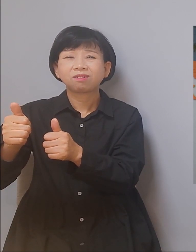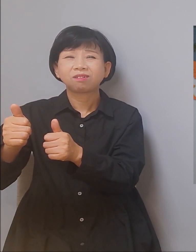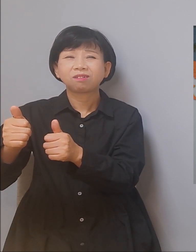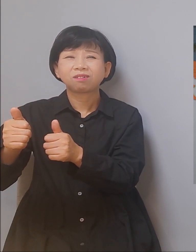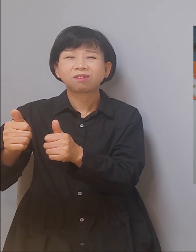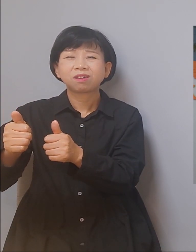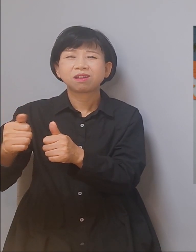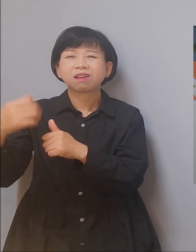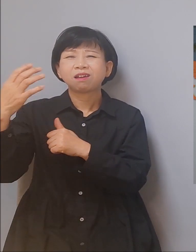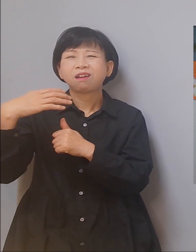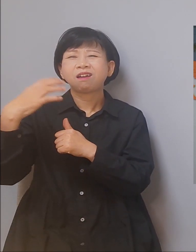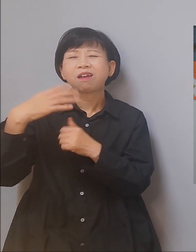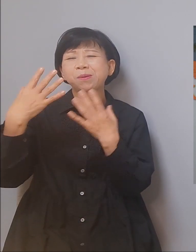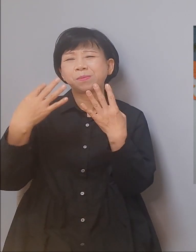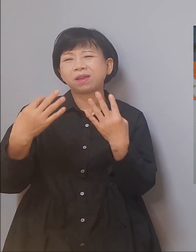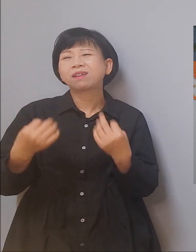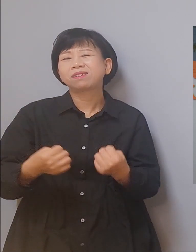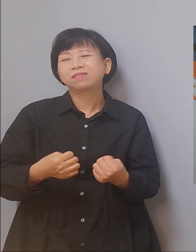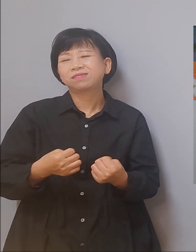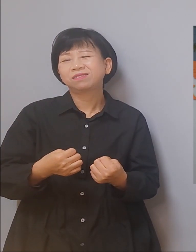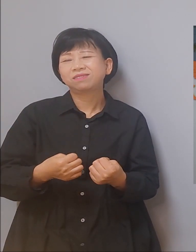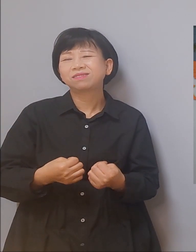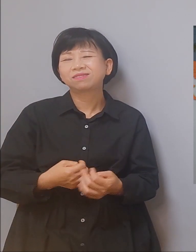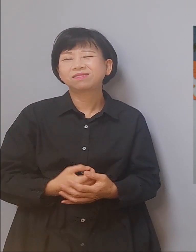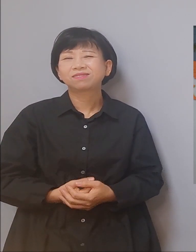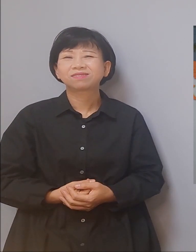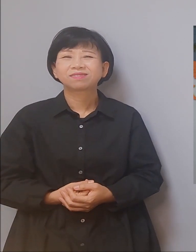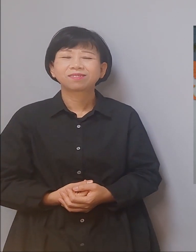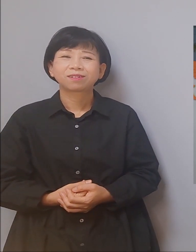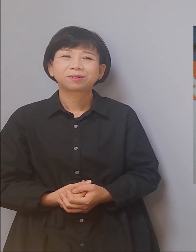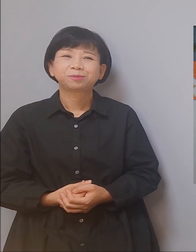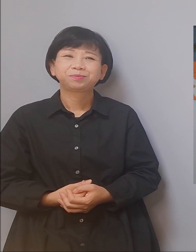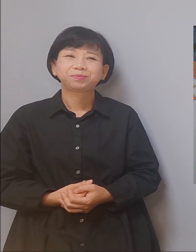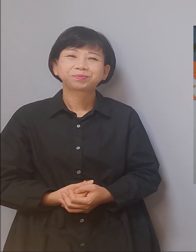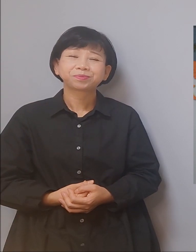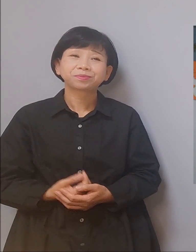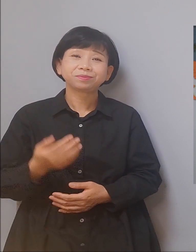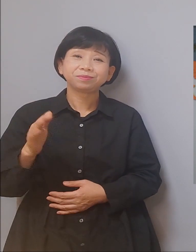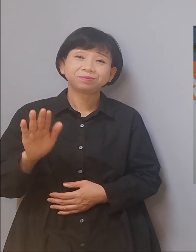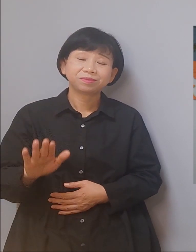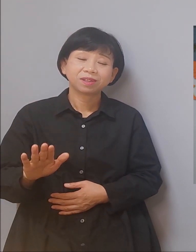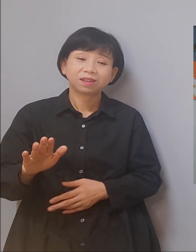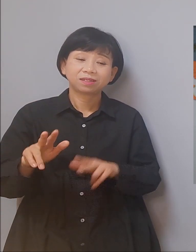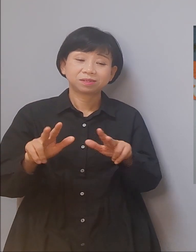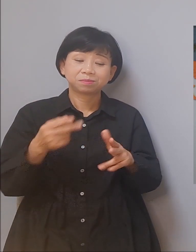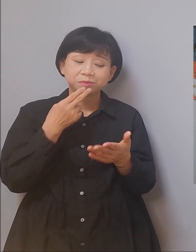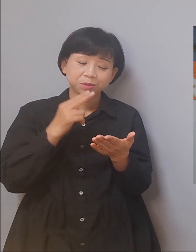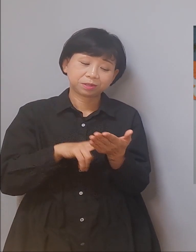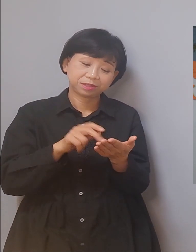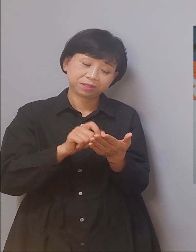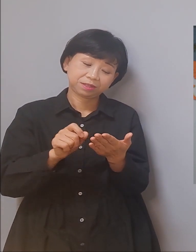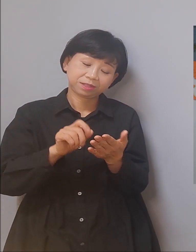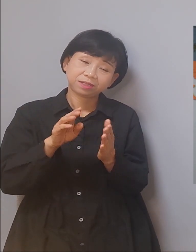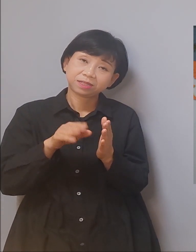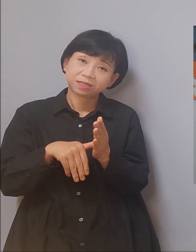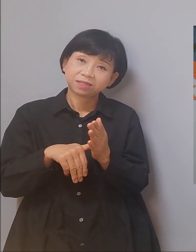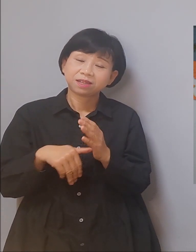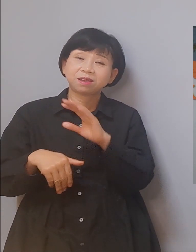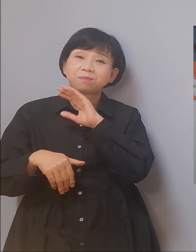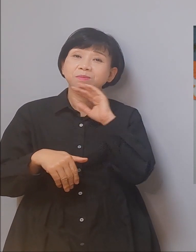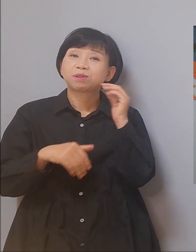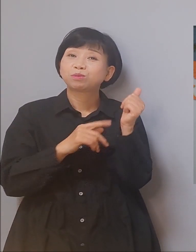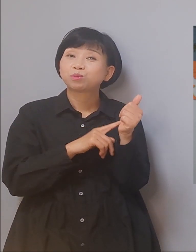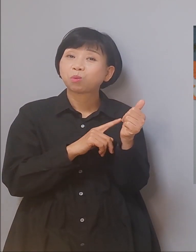많이 혼난 제자 중에 한 사람이 바로 베드로이기도 합니다. 그런데 이제 이 편지를 쓸 때